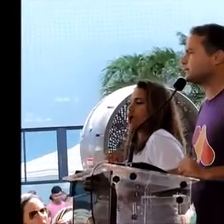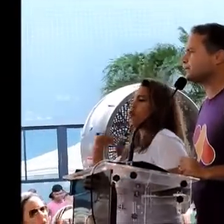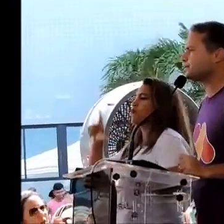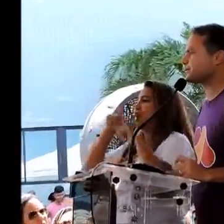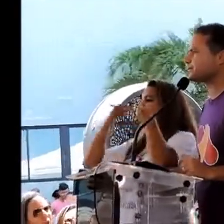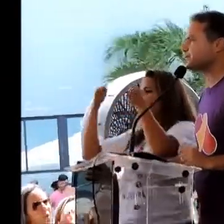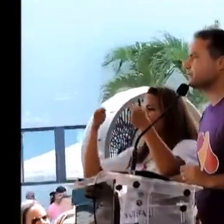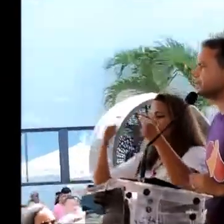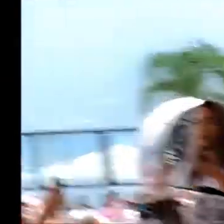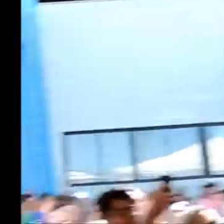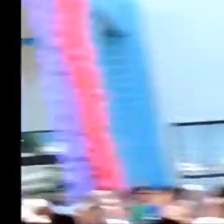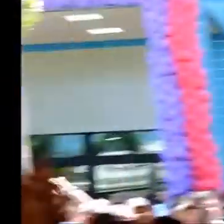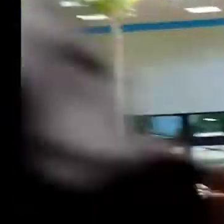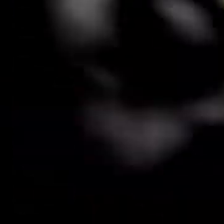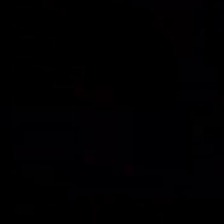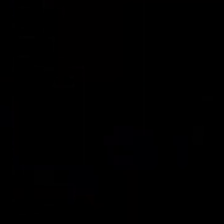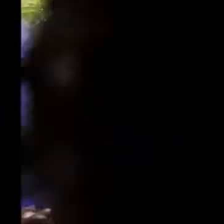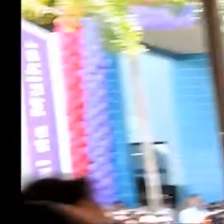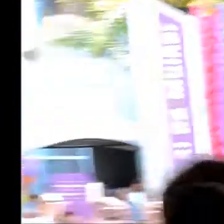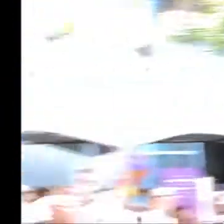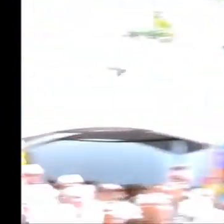Alagoas.